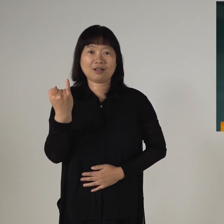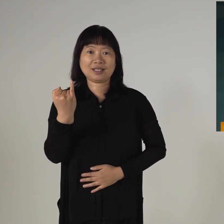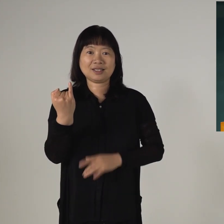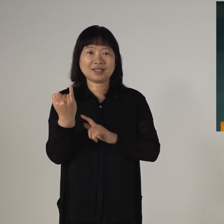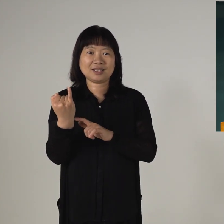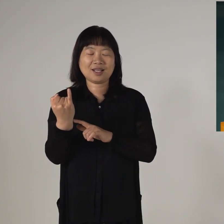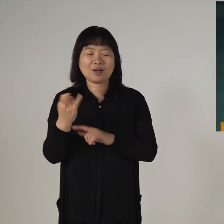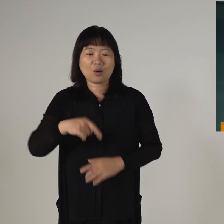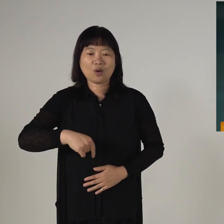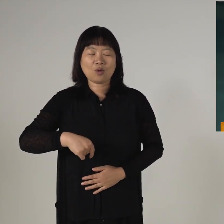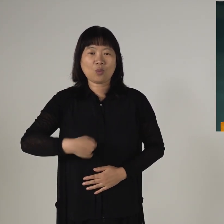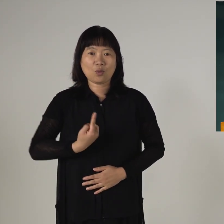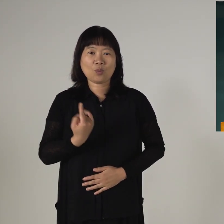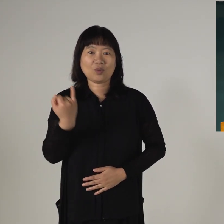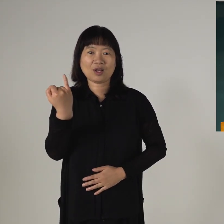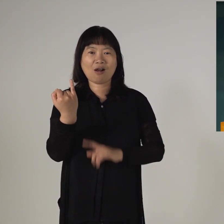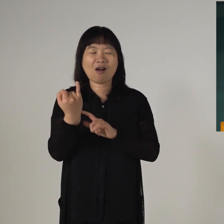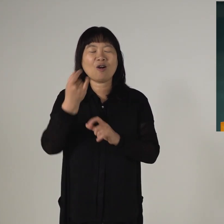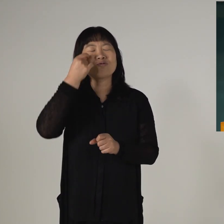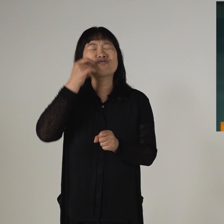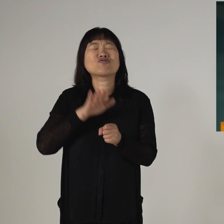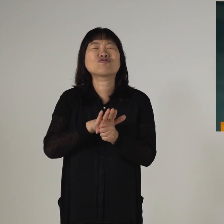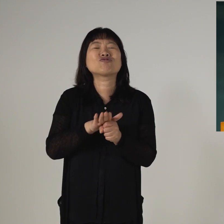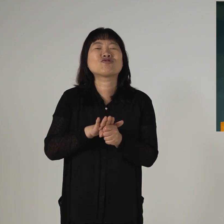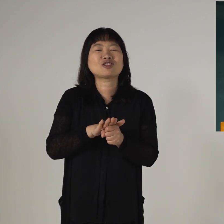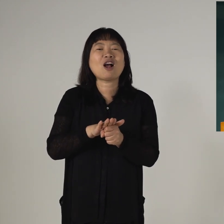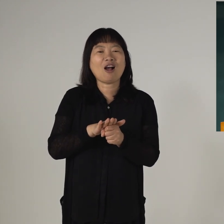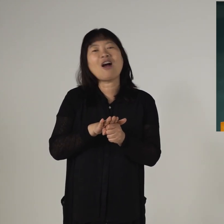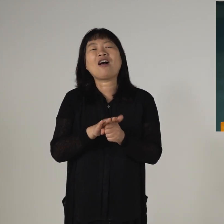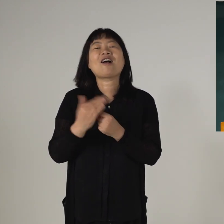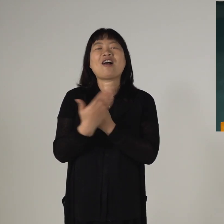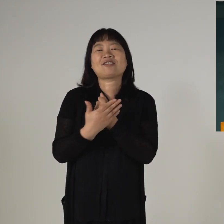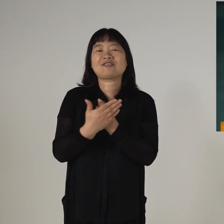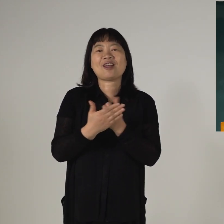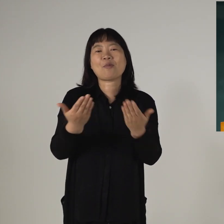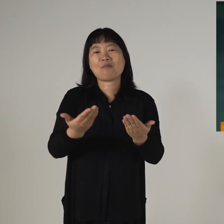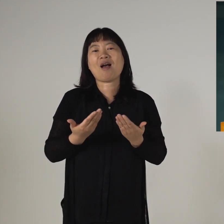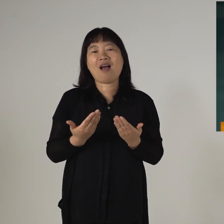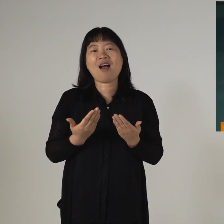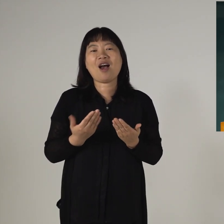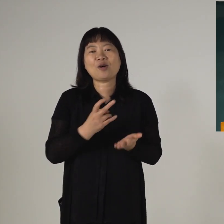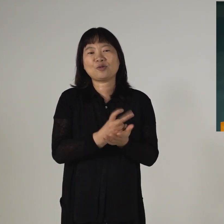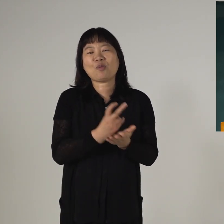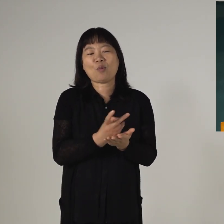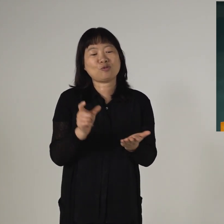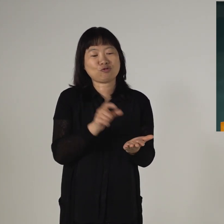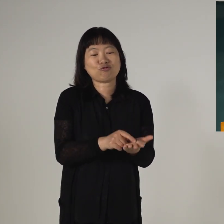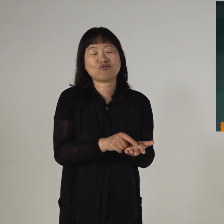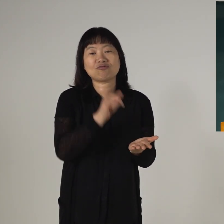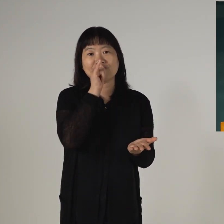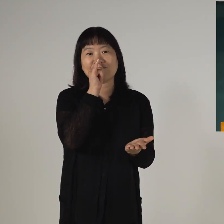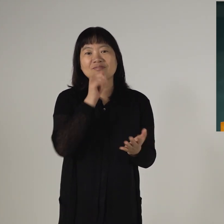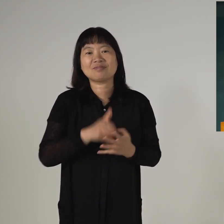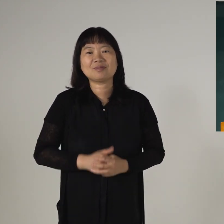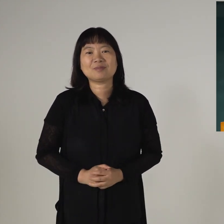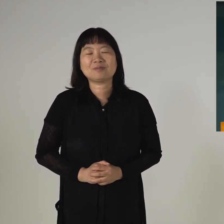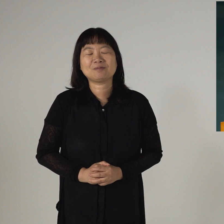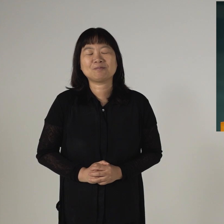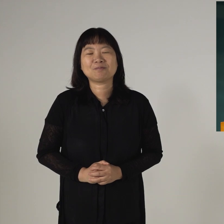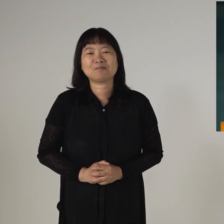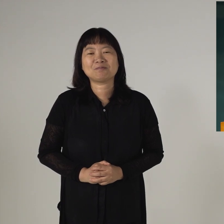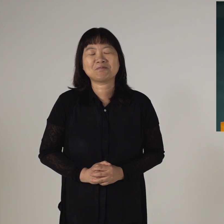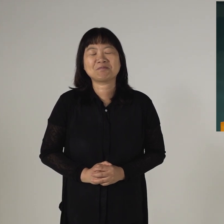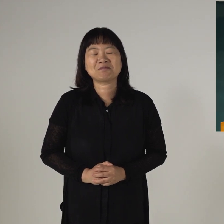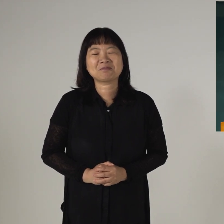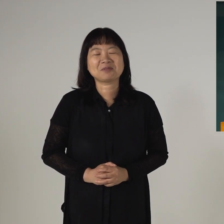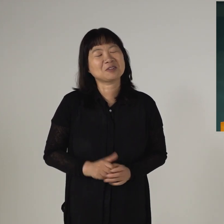여인들이, 특별히 홀로 된 여인들은 긍휼함을 입을 대상으로 율법에도 규정되어 있잖아요. 그게 아마